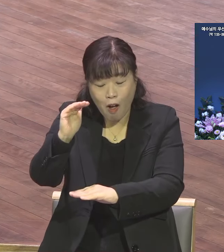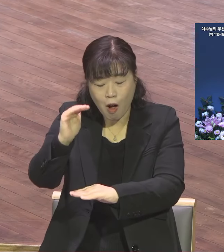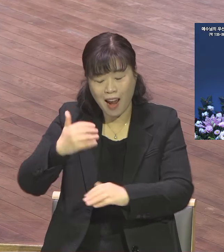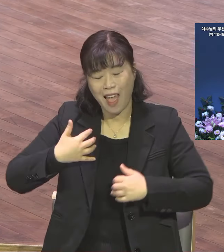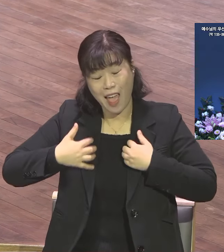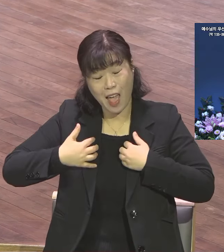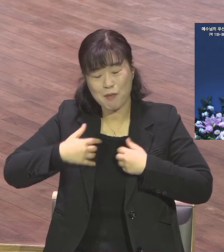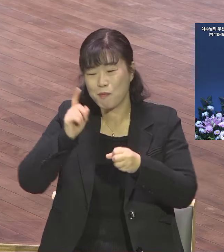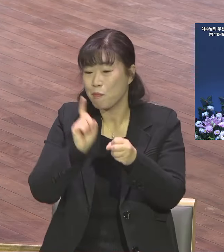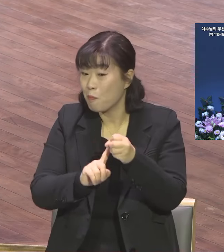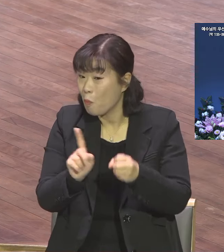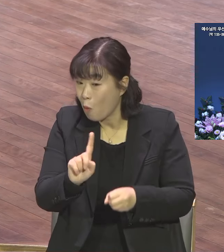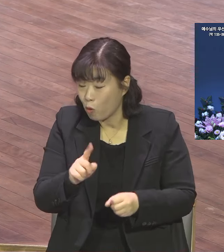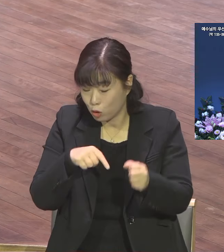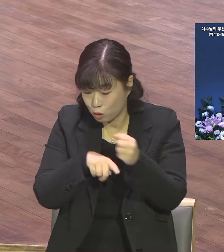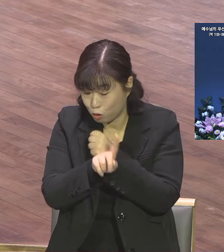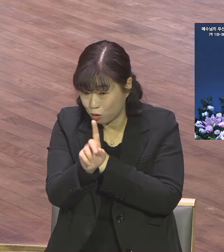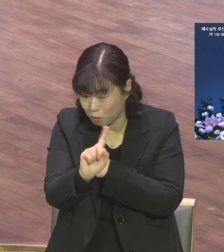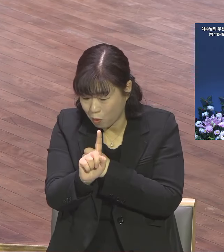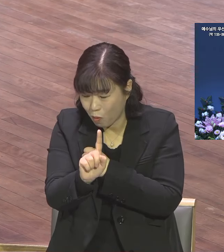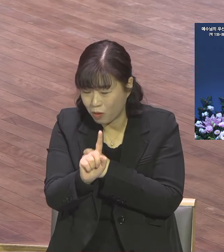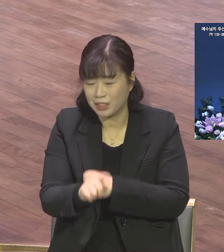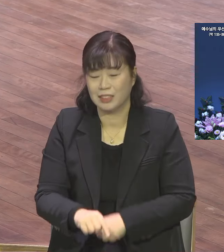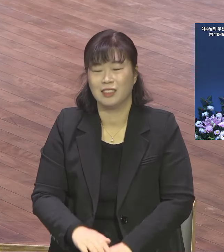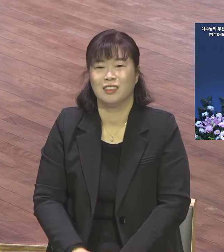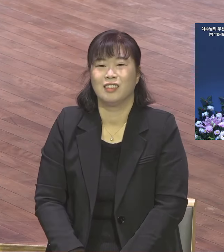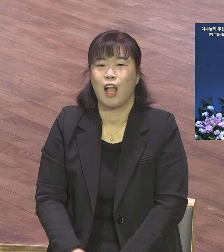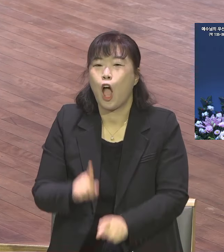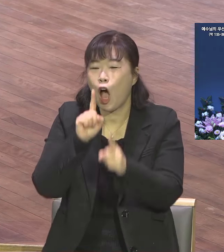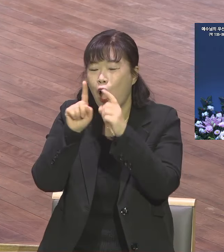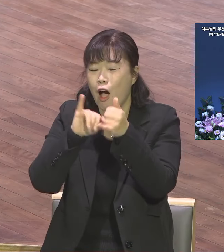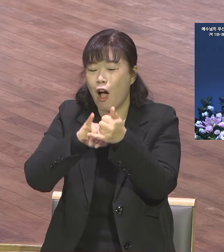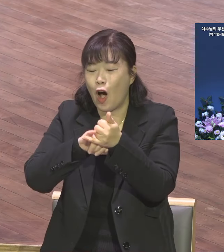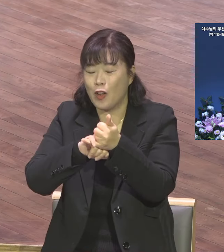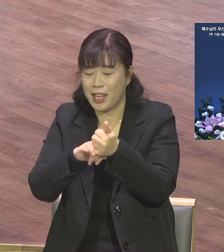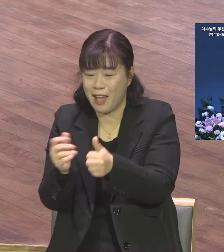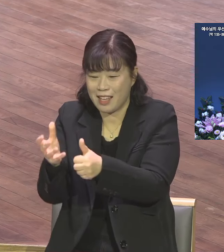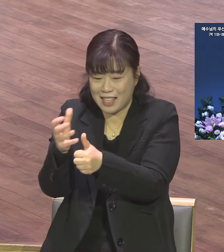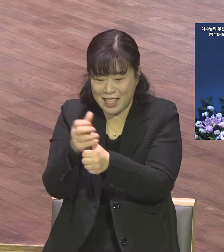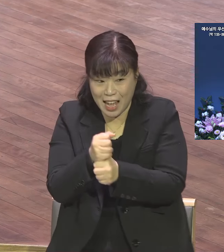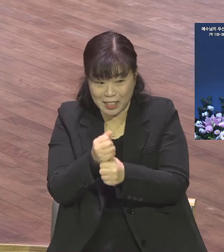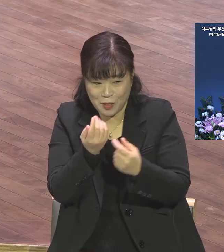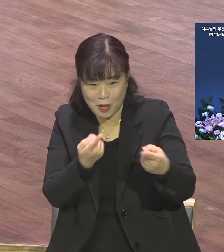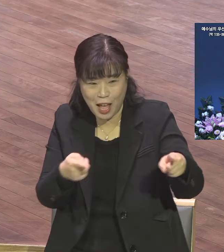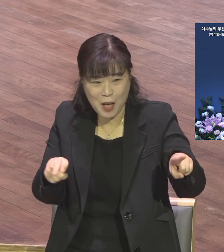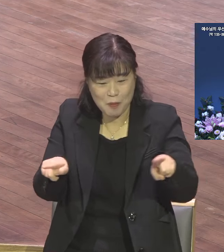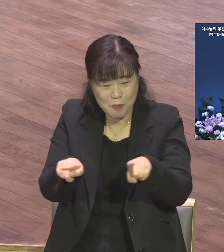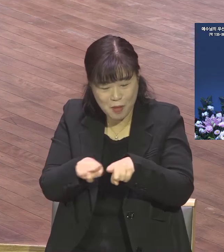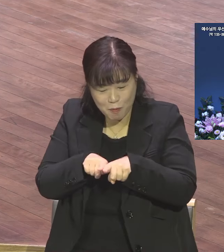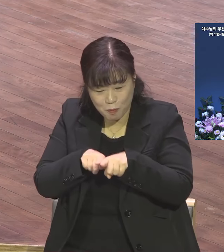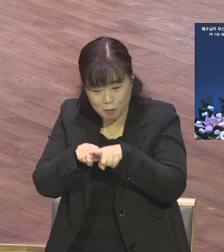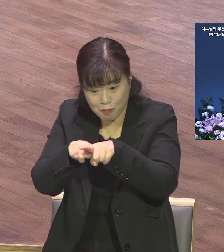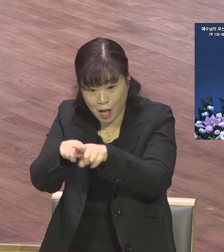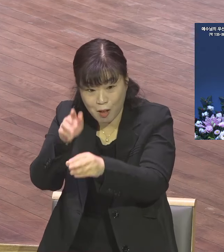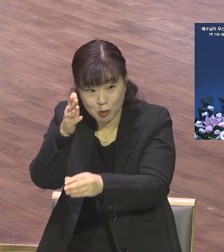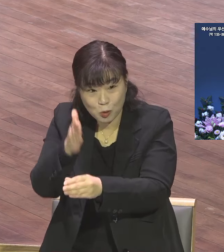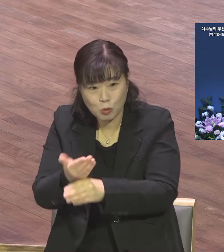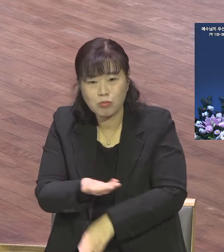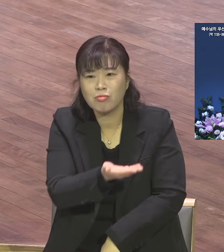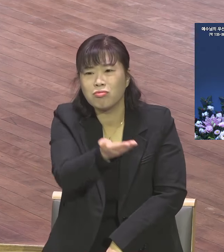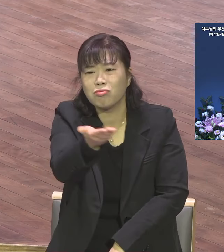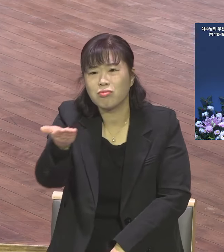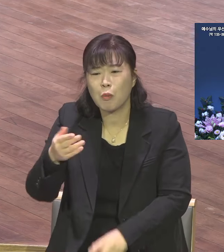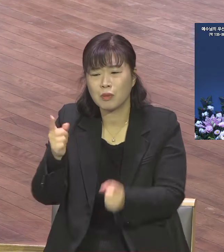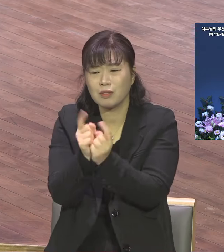한 방향으로 언약 도전하는 성도들 만나는 이 자체가, 이것이 가장